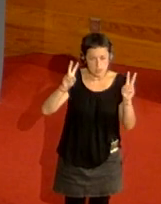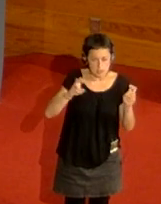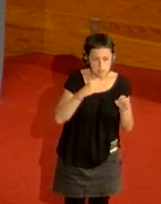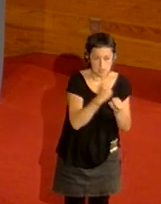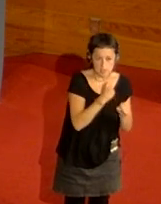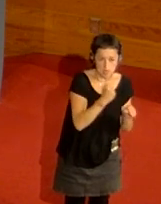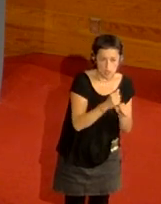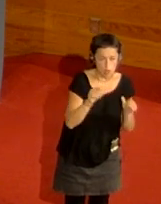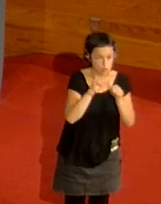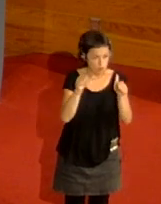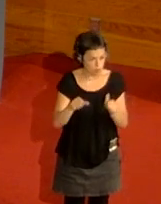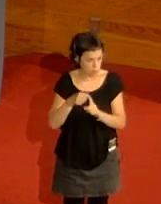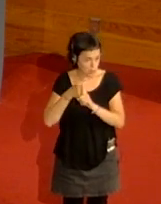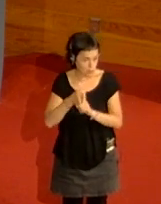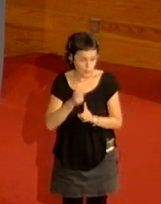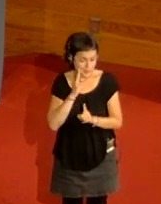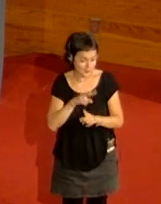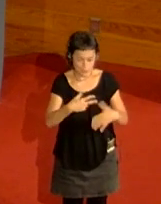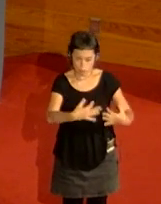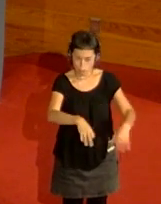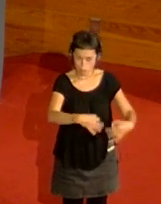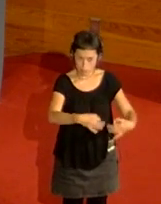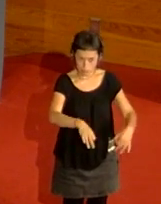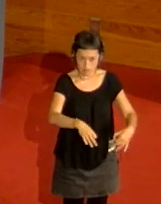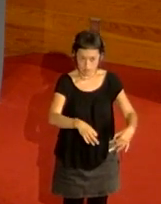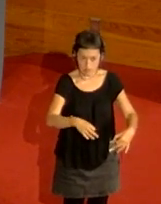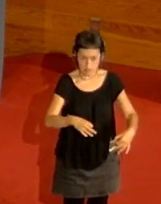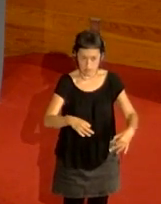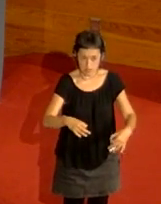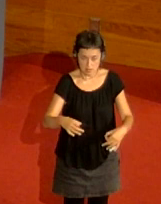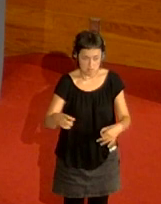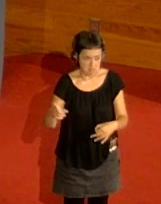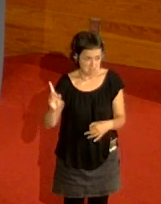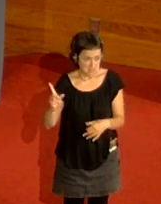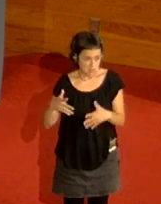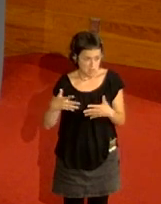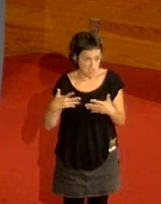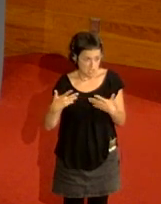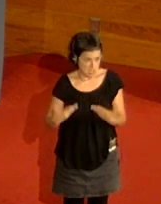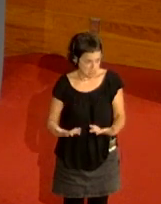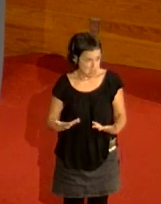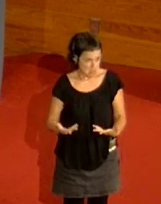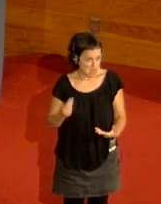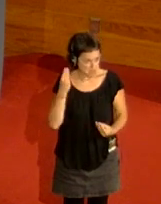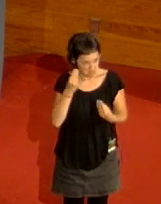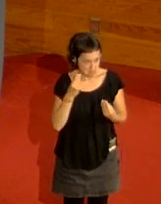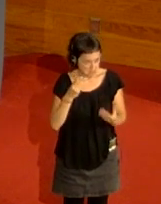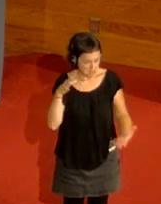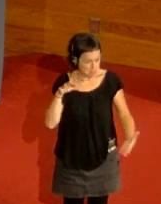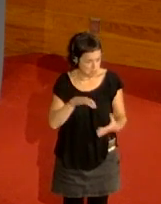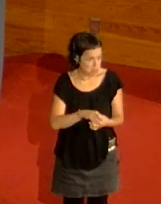opresión normalizada sigue siendo eh especialmente lúcida y y y actual